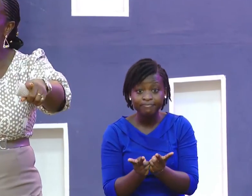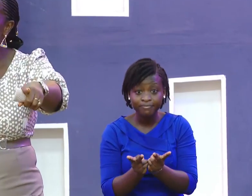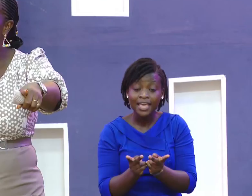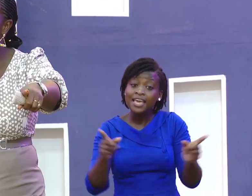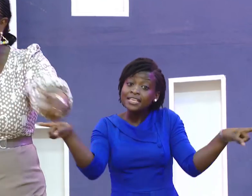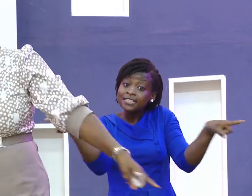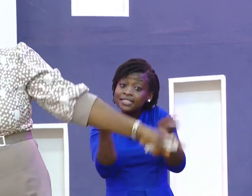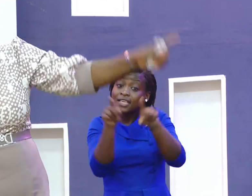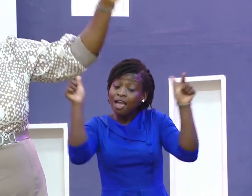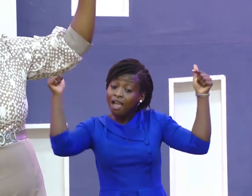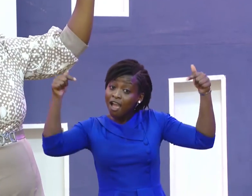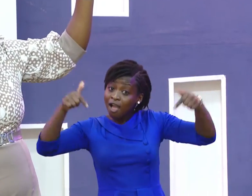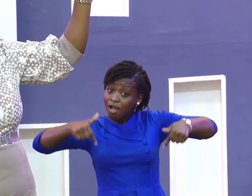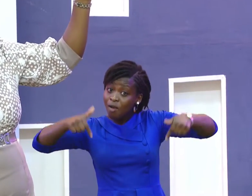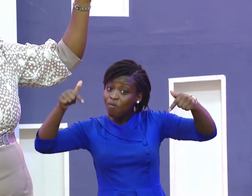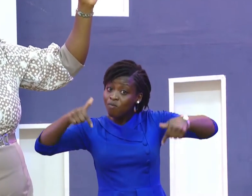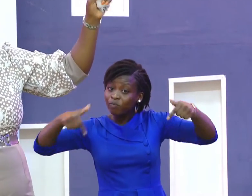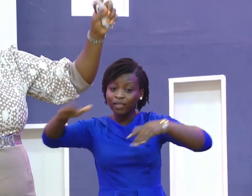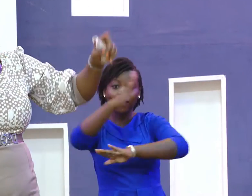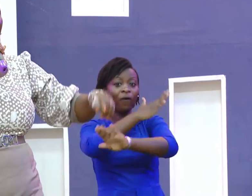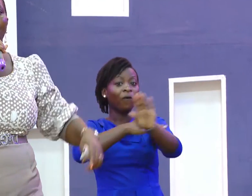Nolwa lero akuyamba